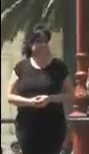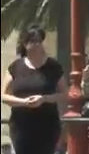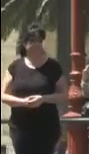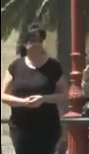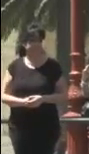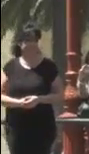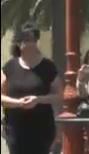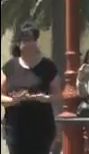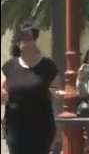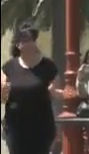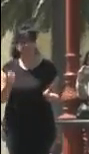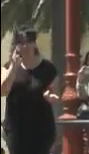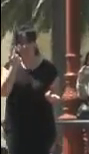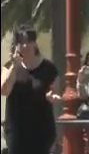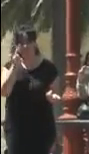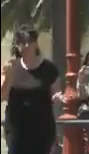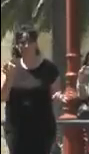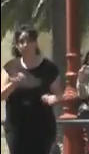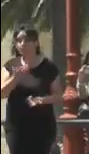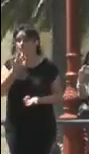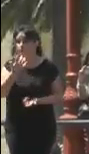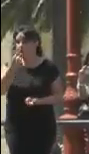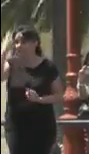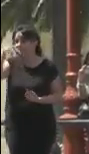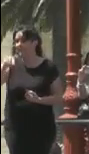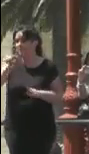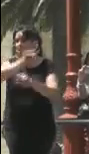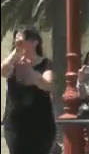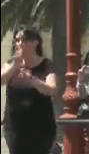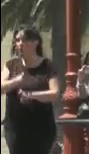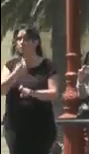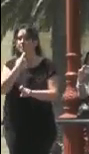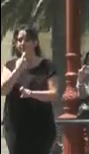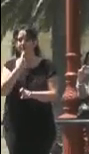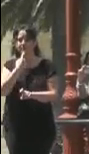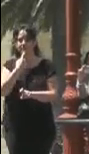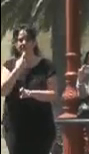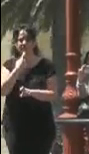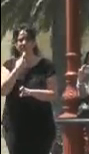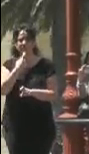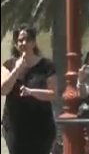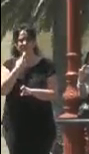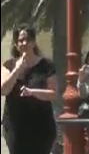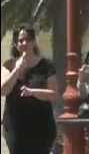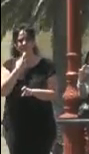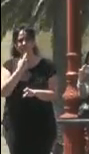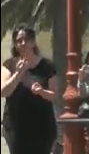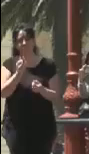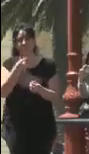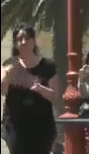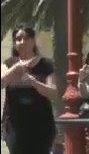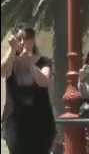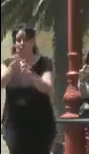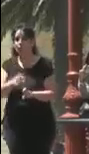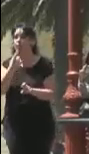Fijaos lo que significa saber que según las encuestas, que siempre hay que manejar con precaución, pero según las